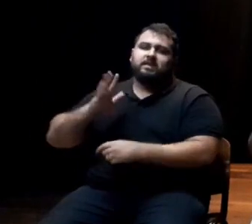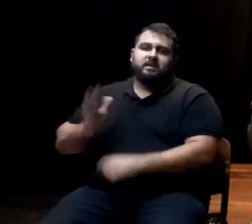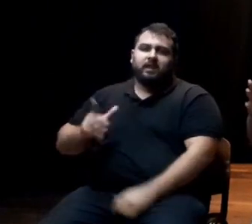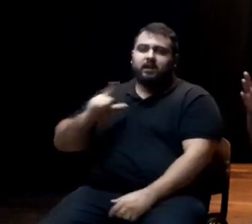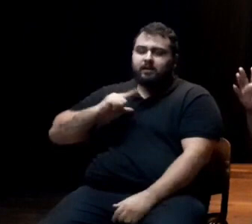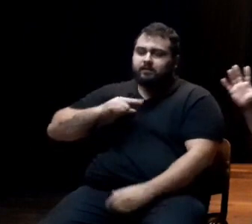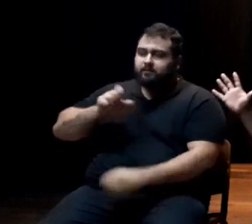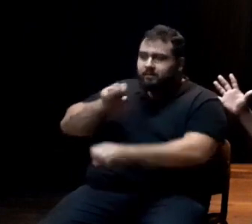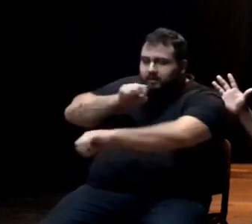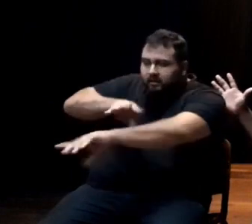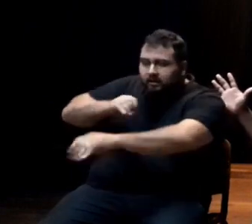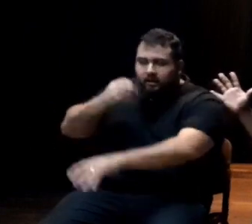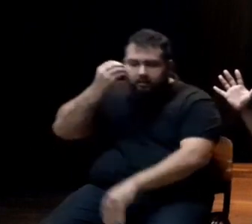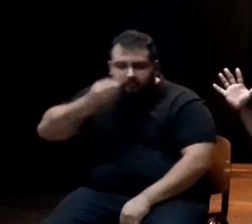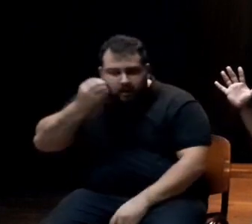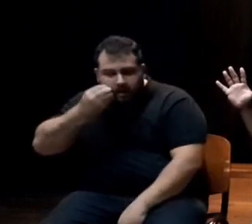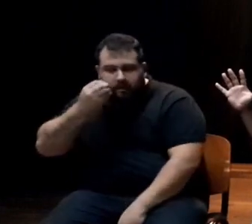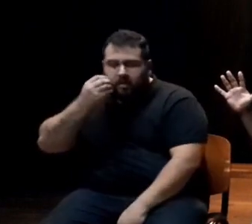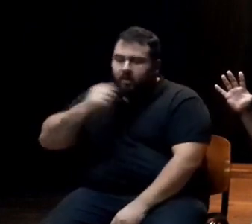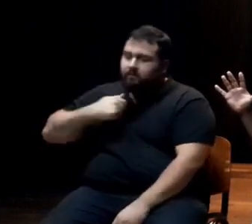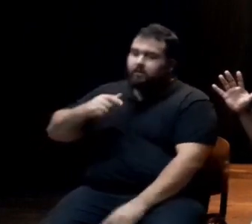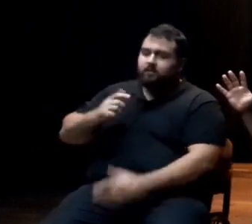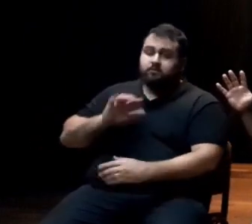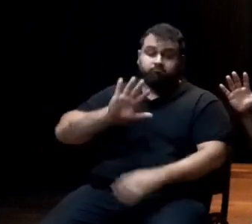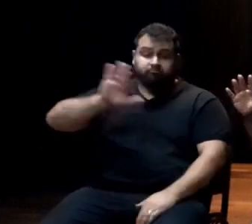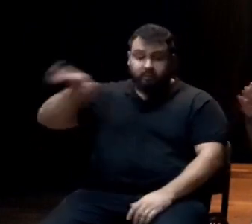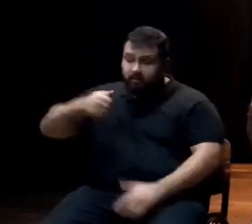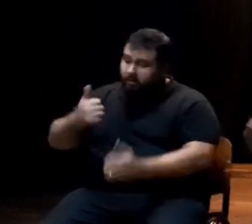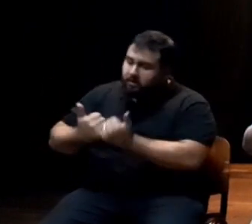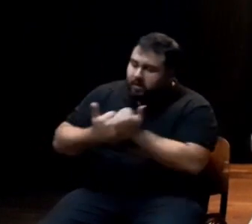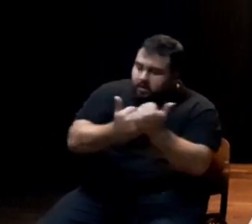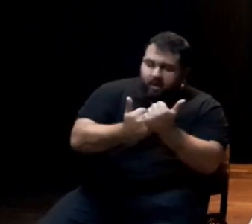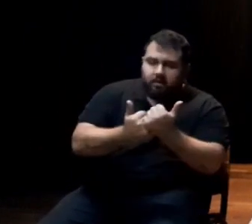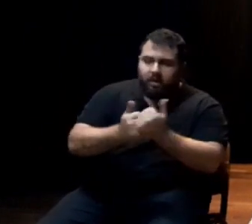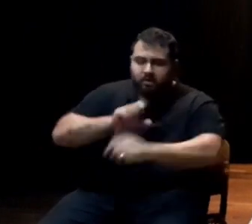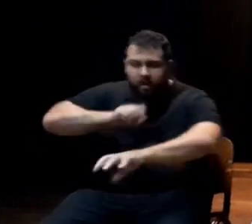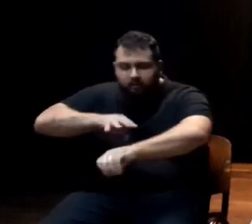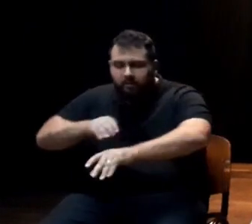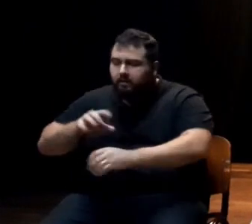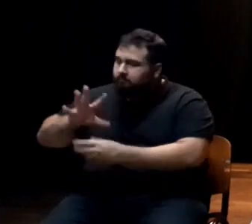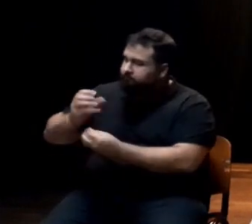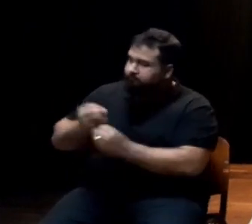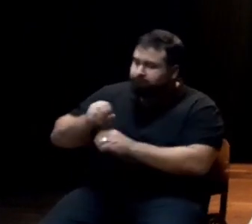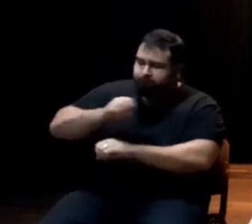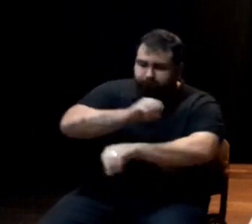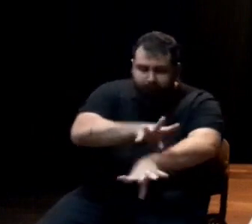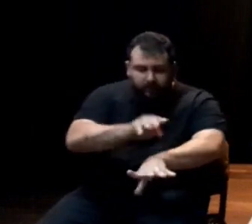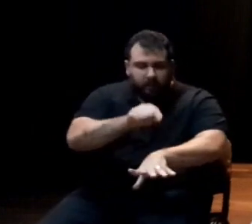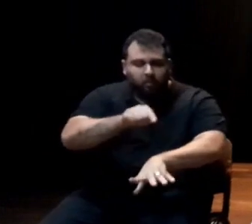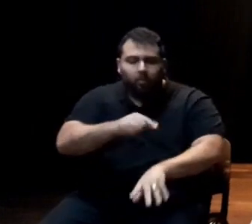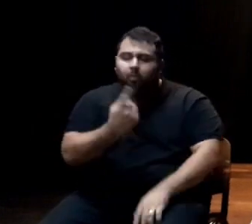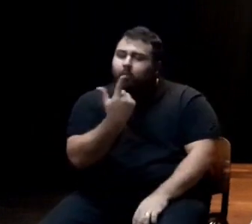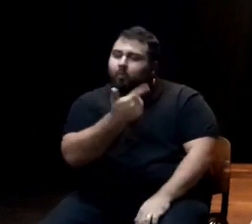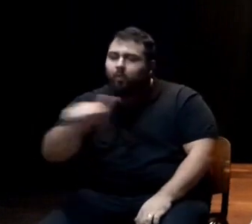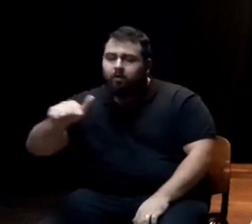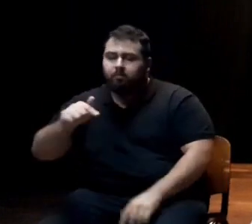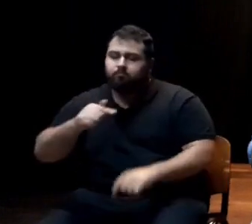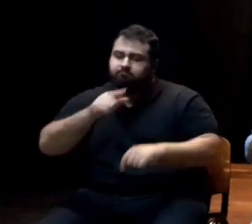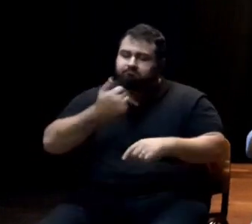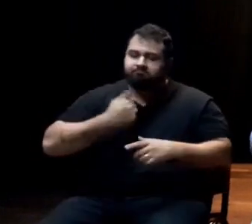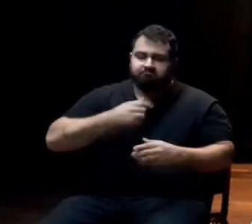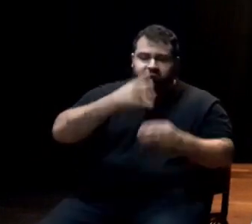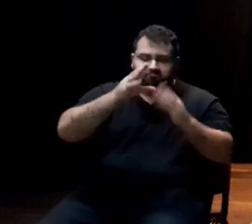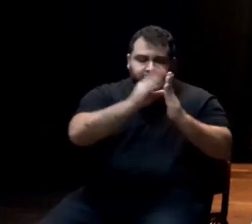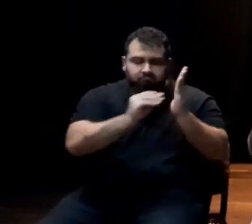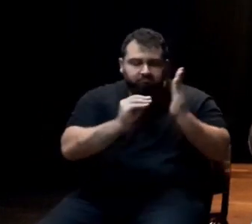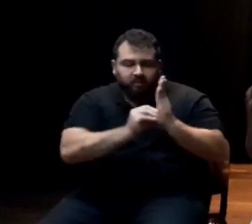a gente chama esse assistente educacional em Libras para poder passar um determinado conteúdo que às vezes é muito abstrato para mim, que é ouvinte.